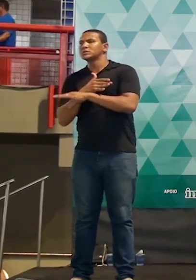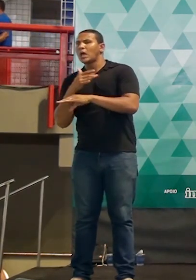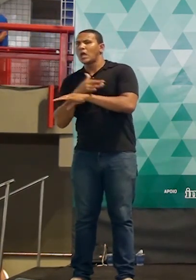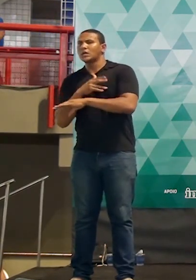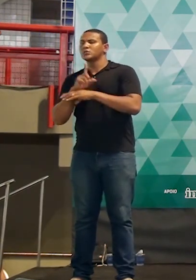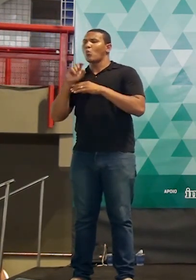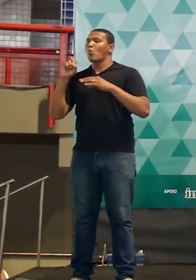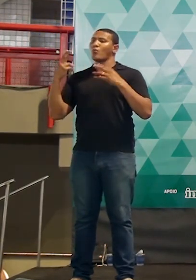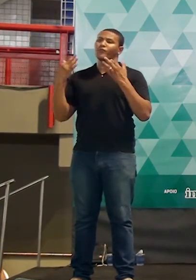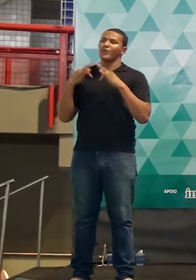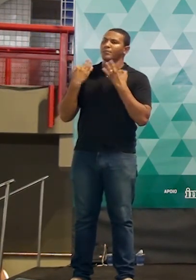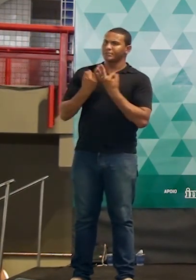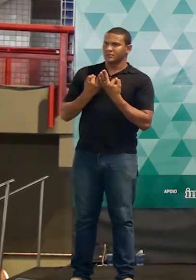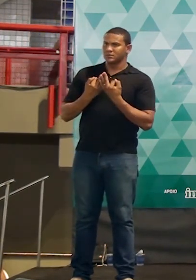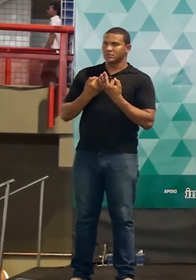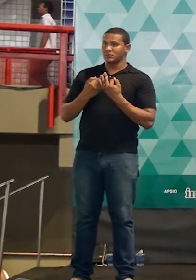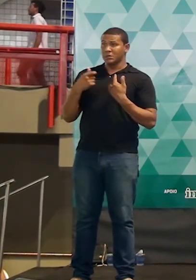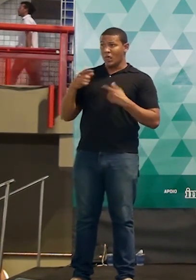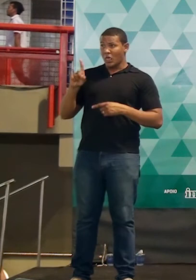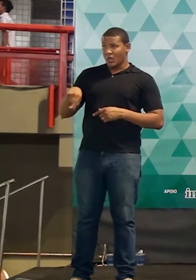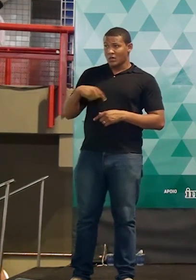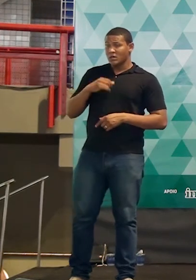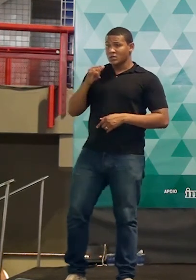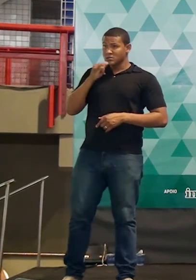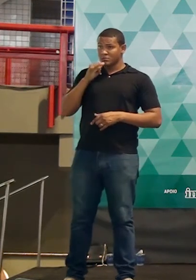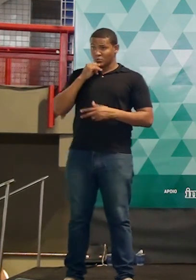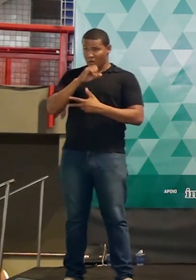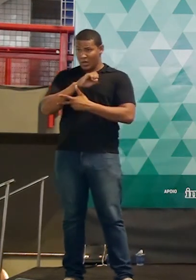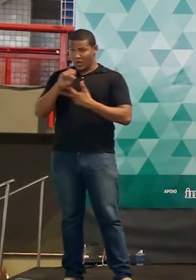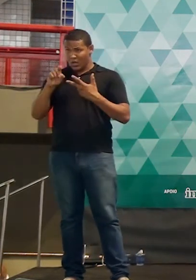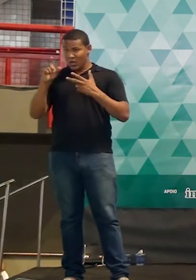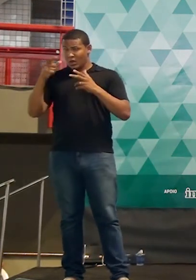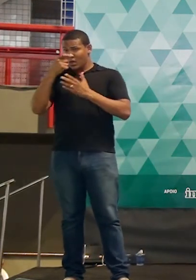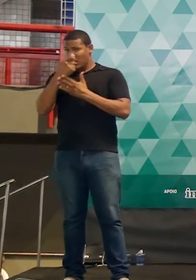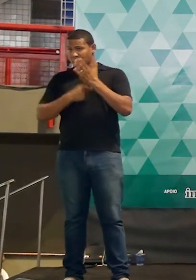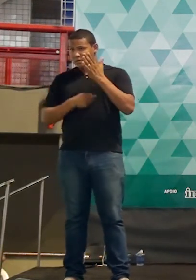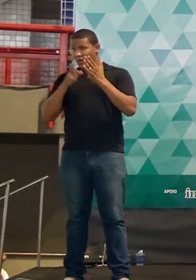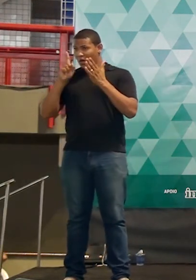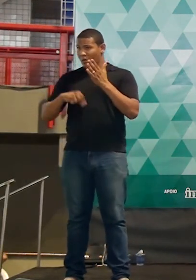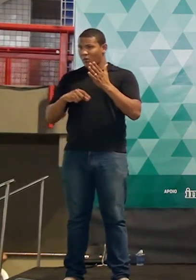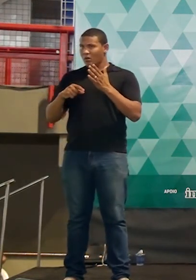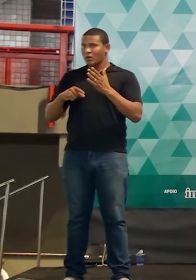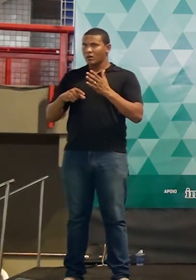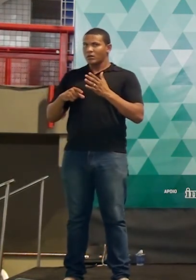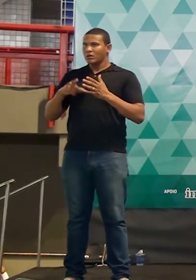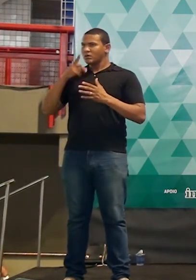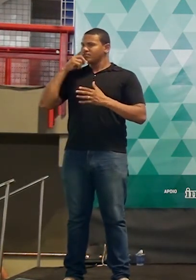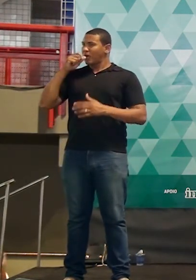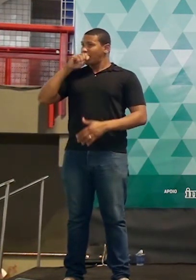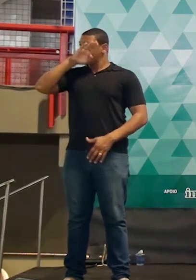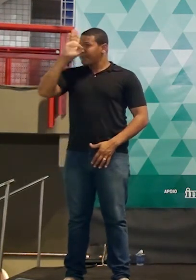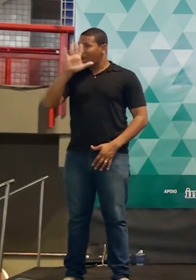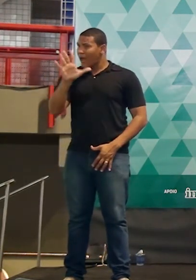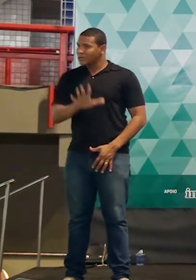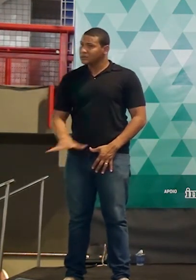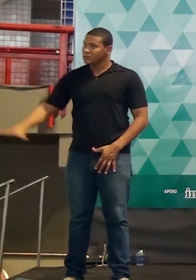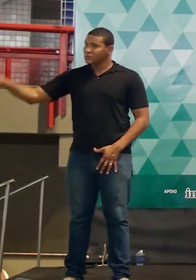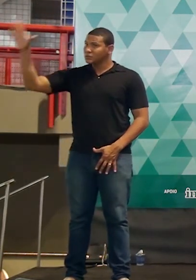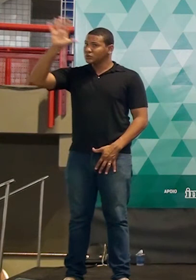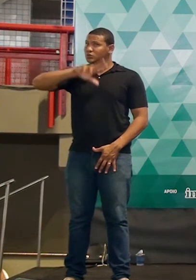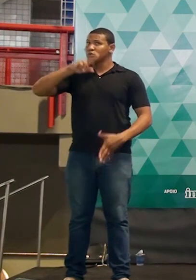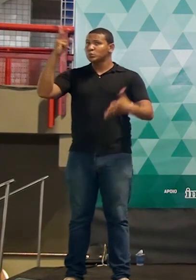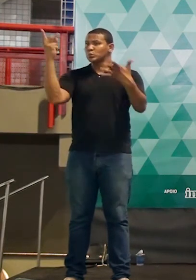da sua família. Um exemplo que a gente coloca na redação é aquele que foi dado em cadeia